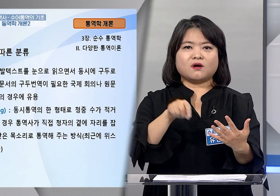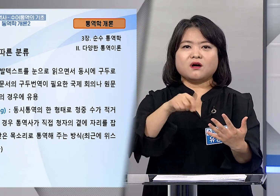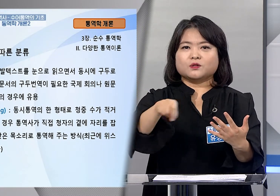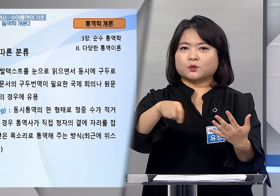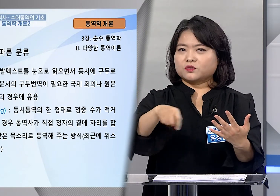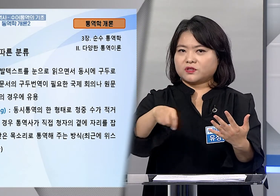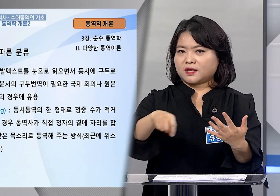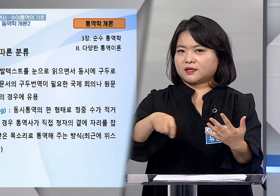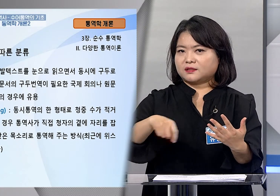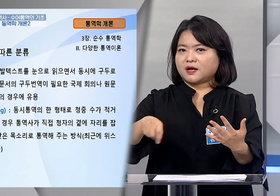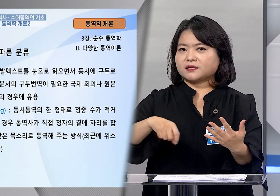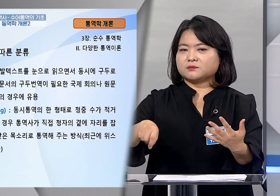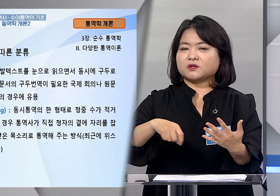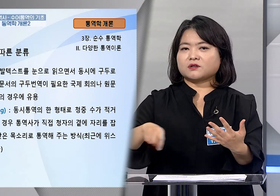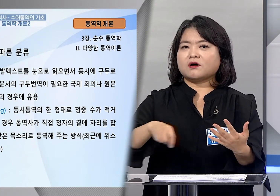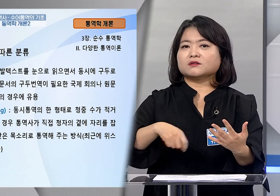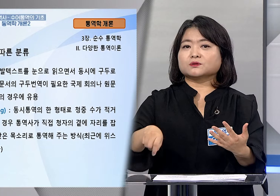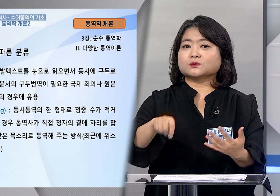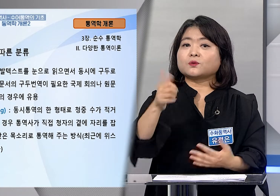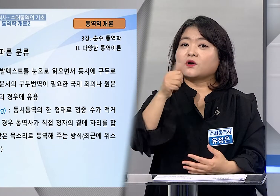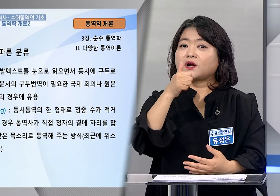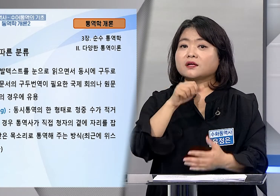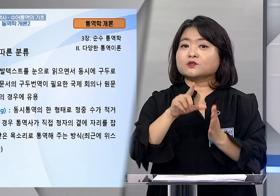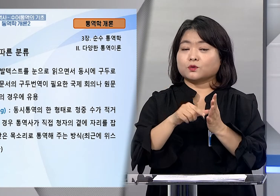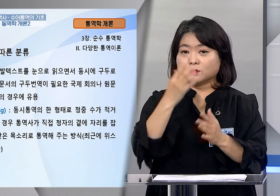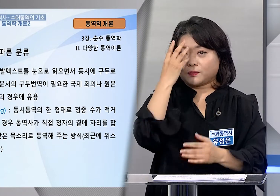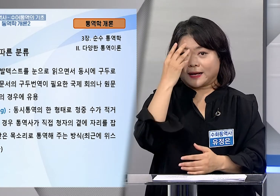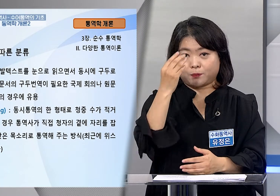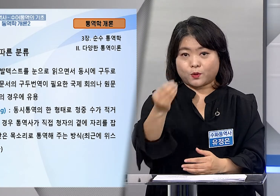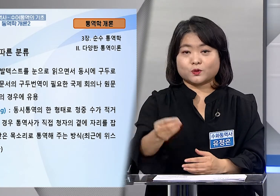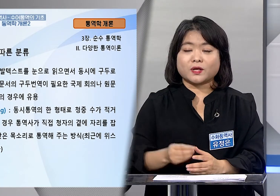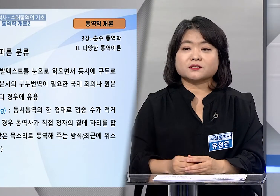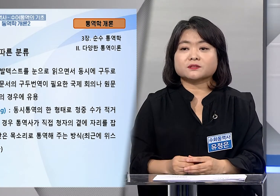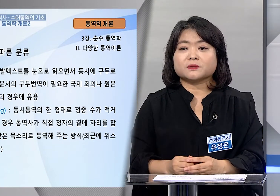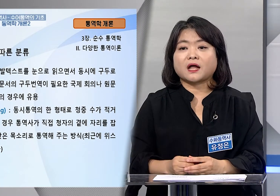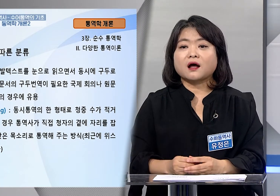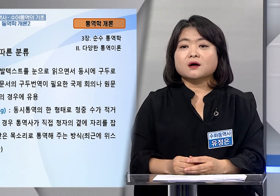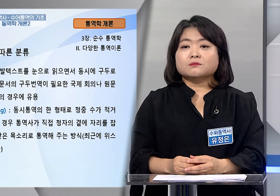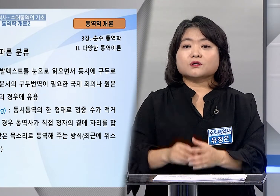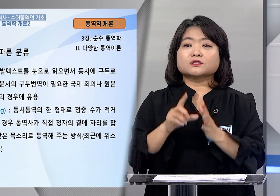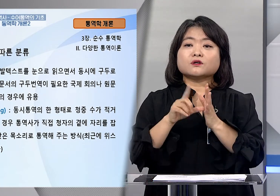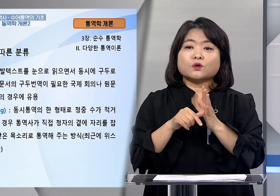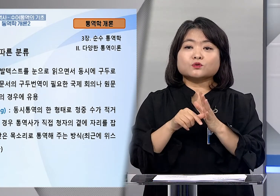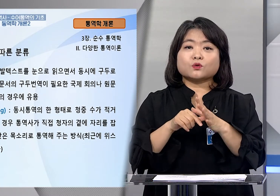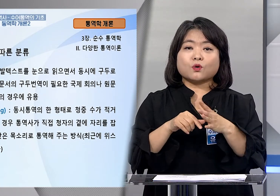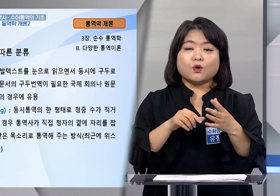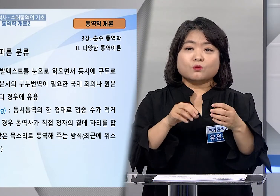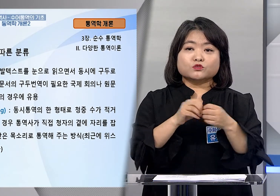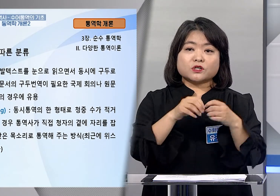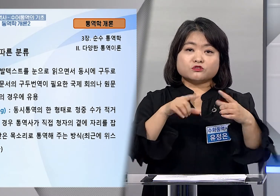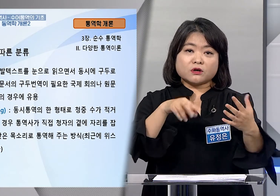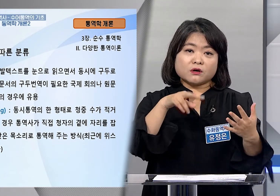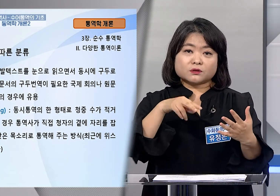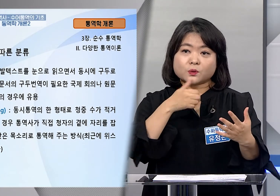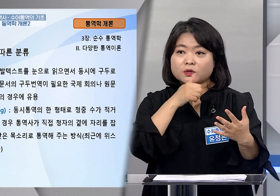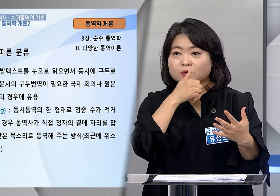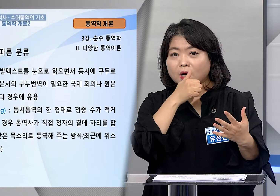노트테킹을 하시면서 그리고 통역을 하는 경우를 보기도 했었습니다. 그런 경우도 문장 구역 통역과